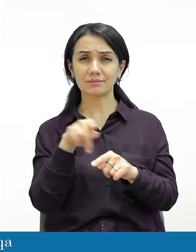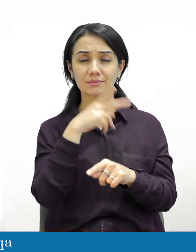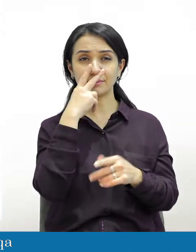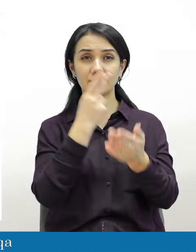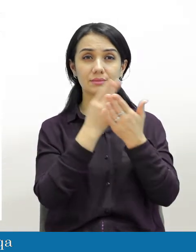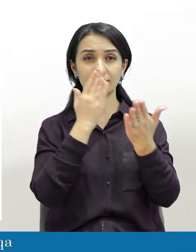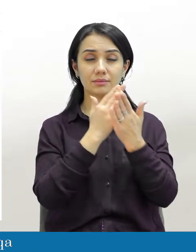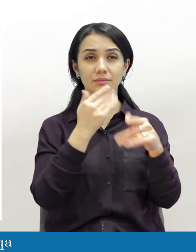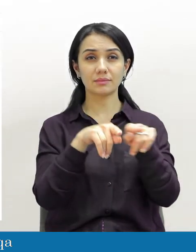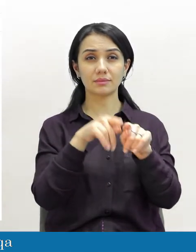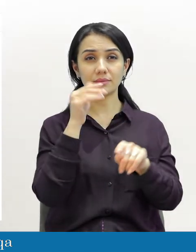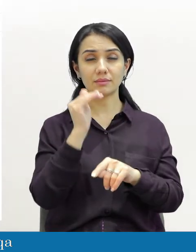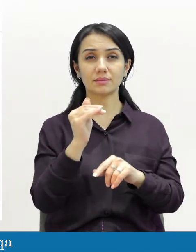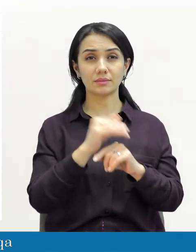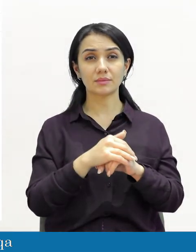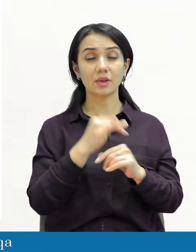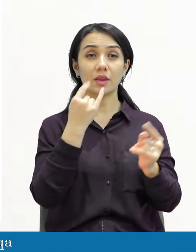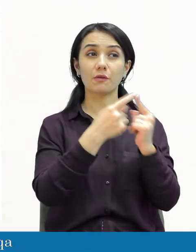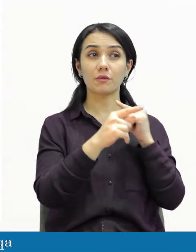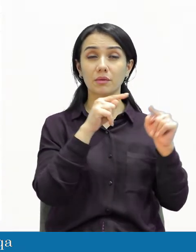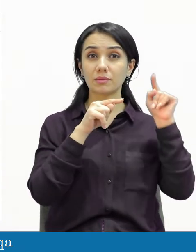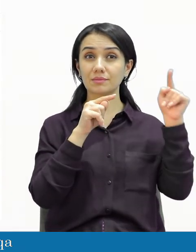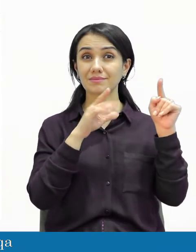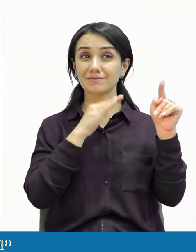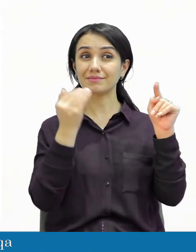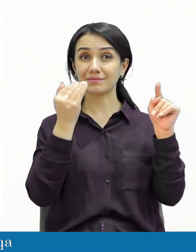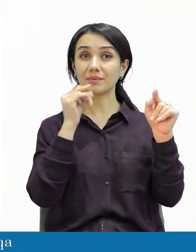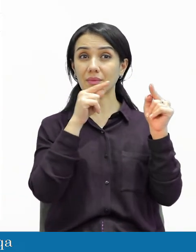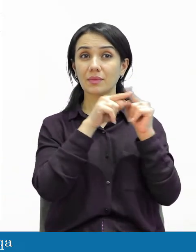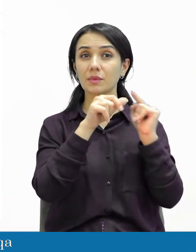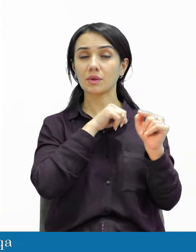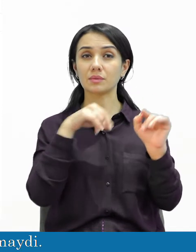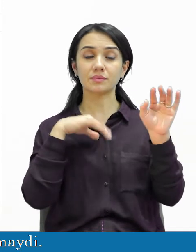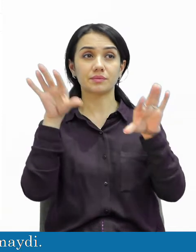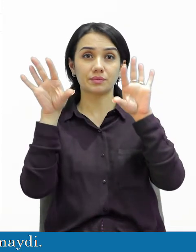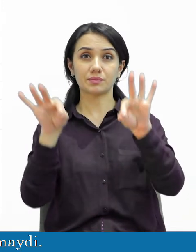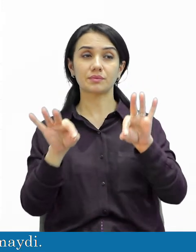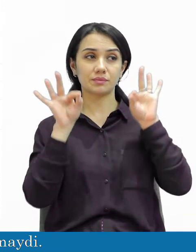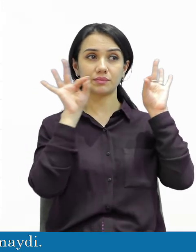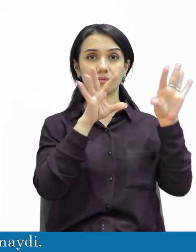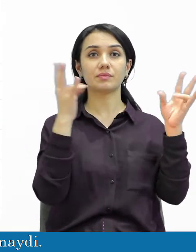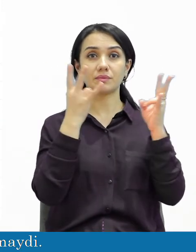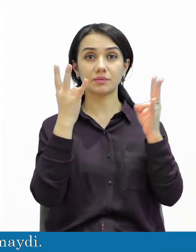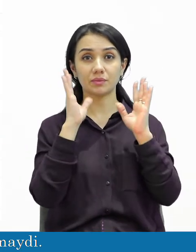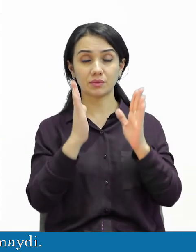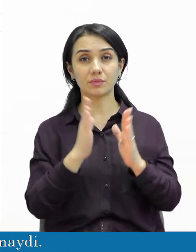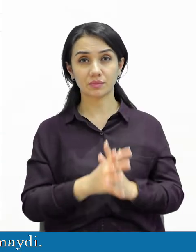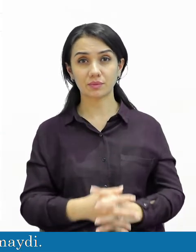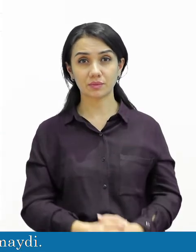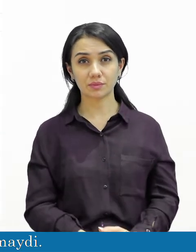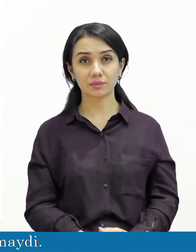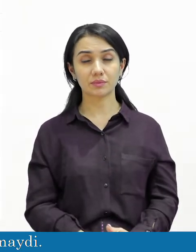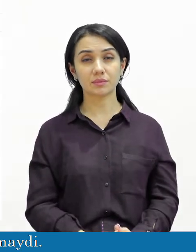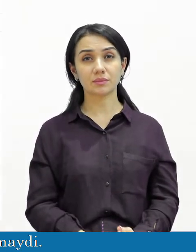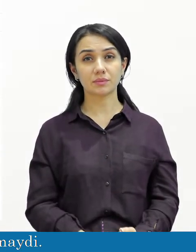u Iconify RemoveBG'dan farqi, mana uni o'zingiz olib bu yoqqa tashlashingiz kerak bo'ladi sohaga.